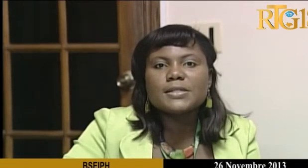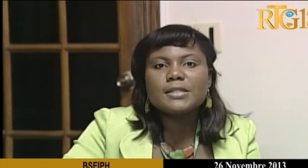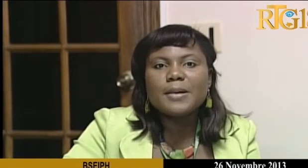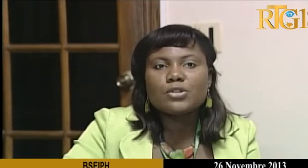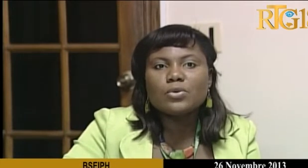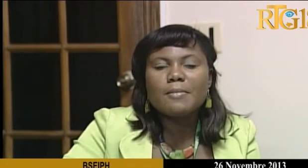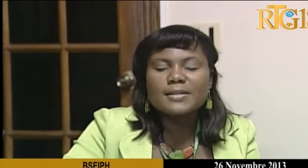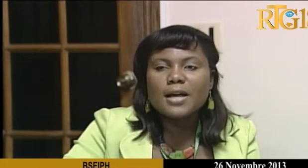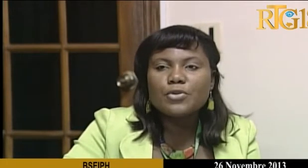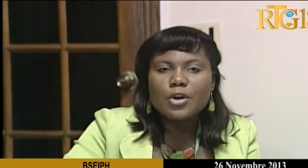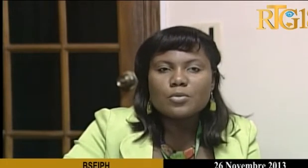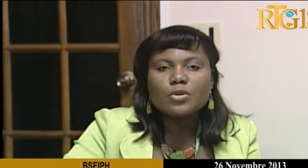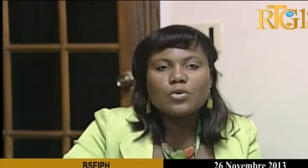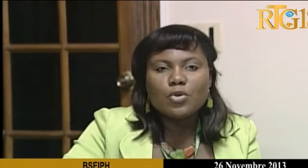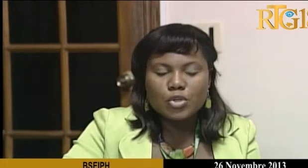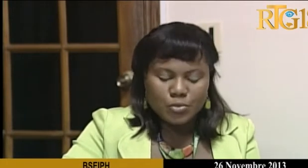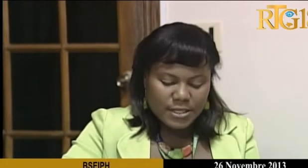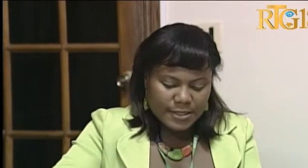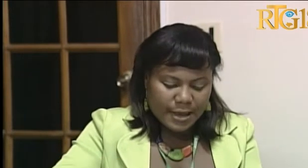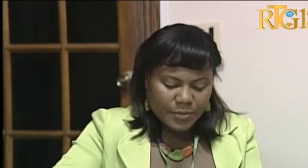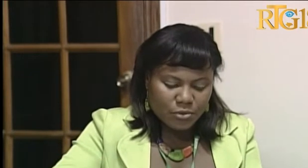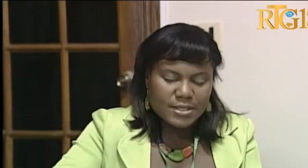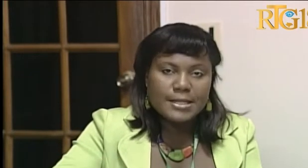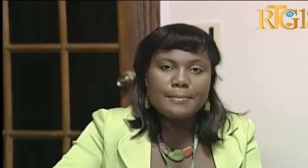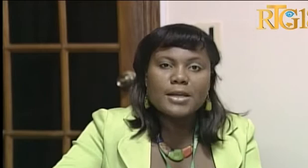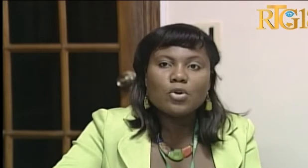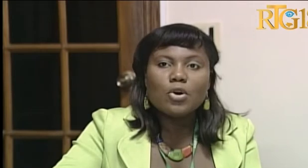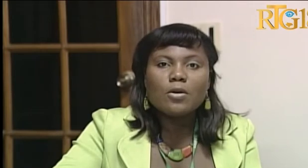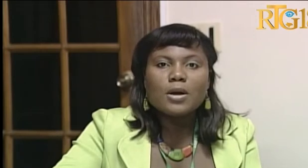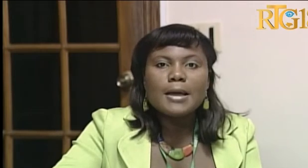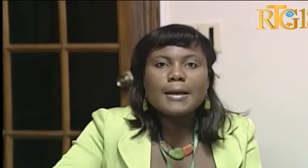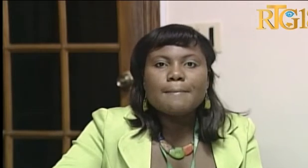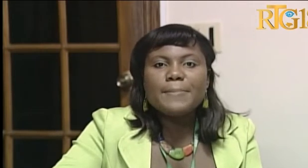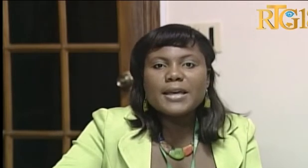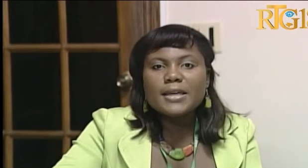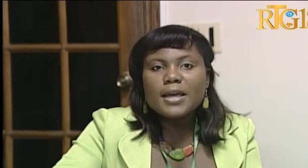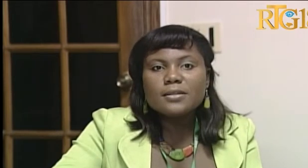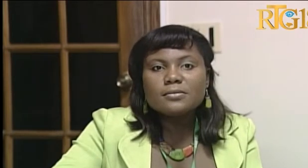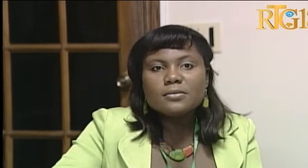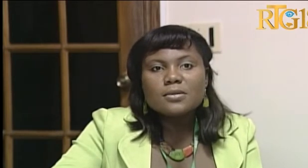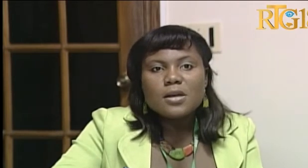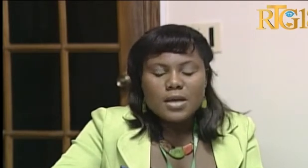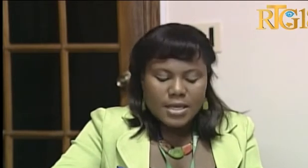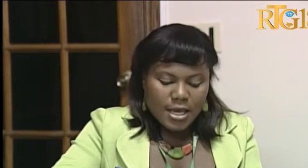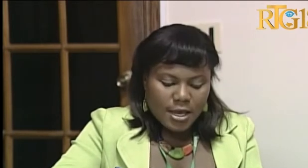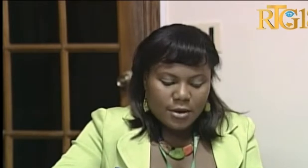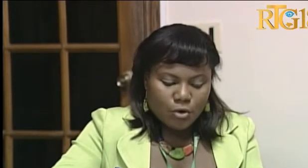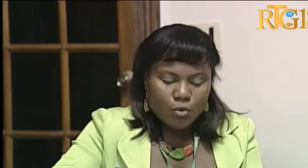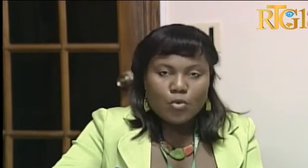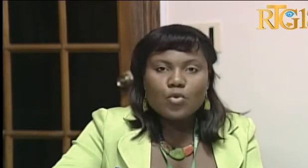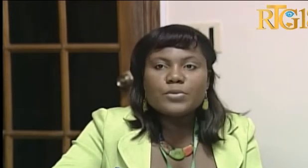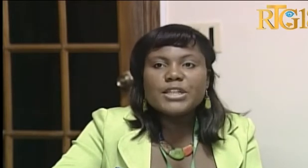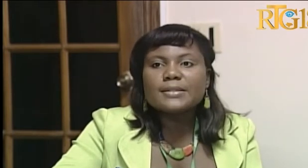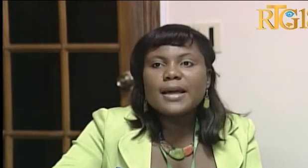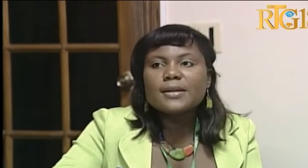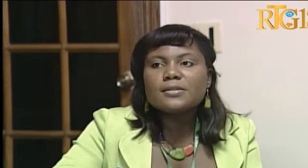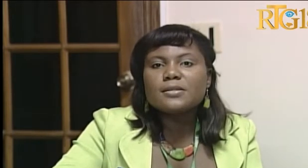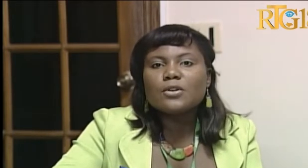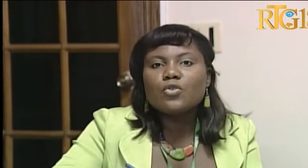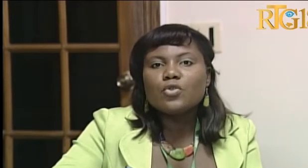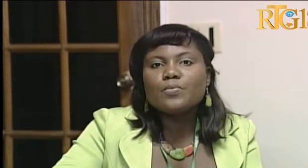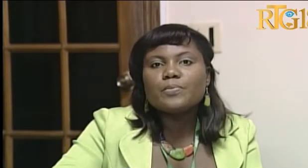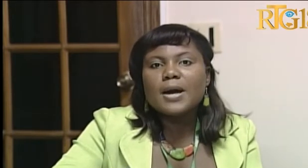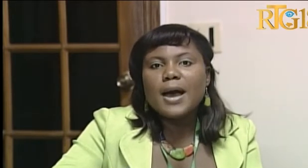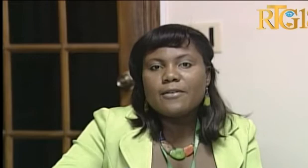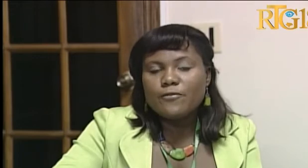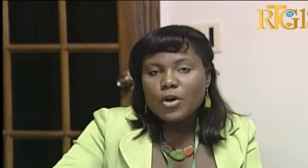gagné participation ambassadeur cause mon handicapé qui c'est Bello Beken, gagné groupe G13 qui